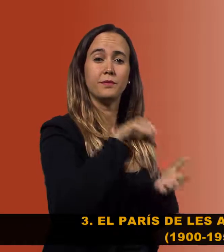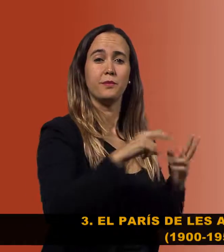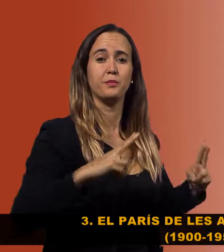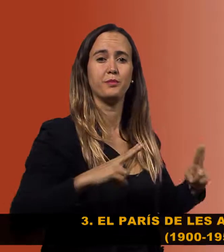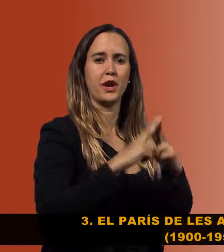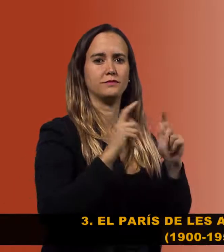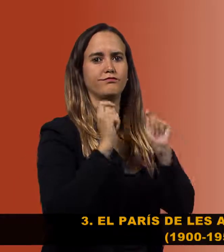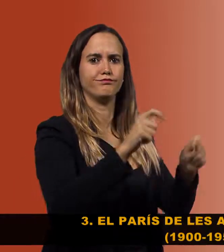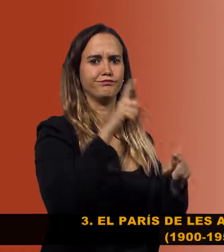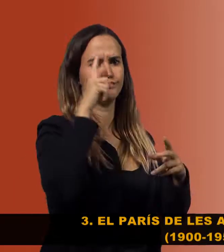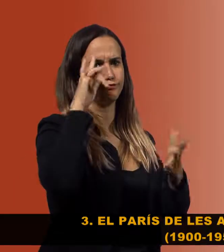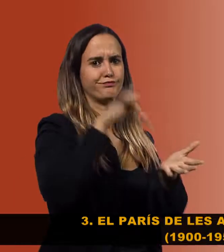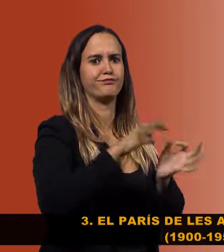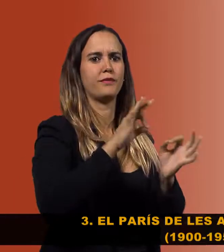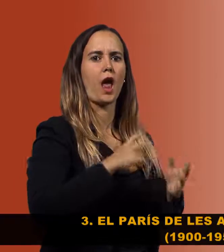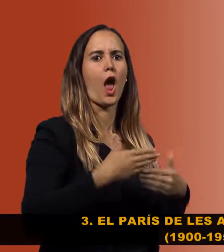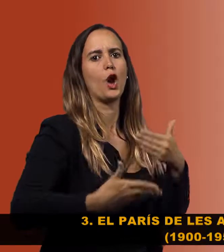3. El París de les avantguardes,